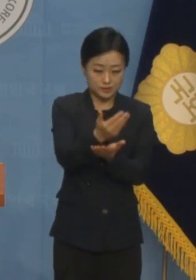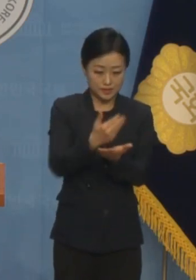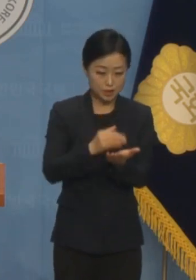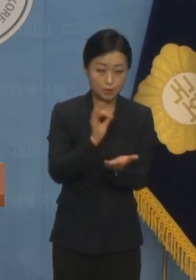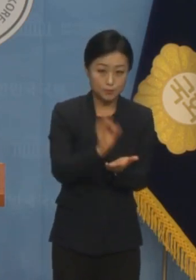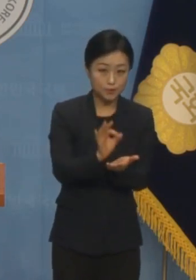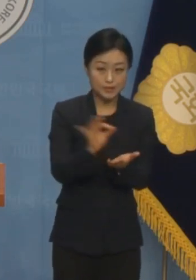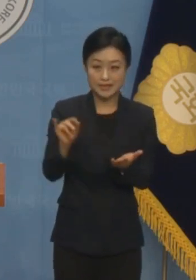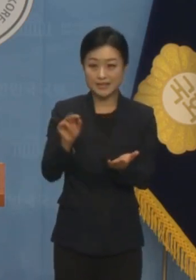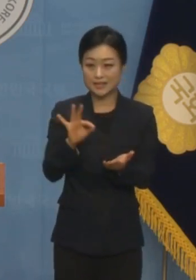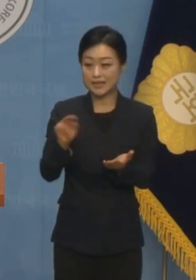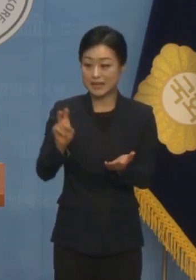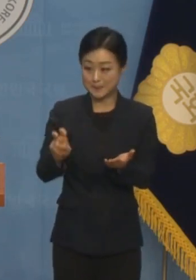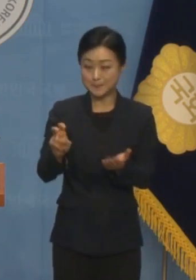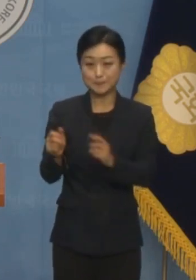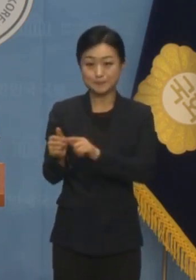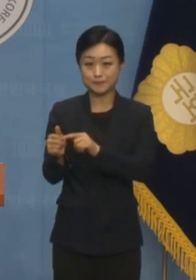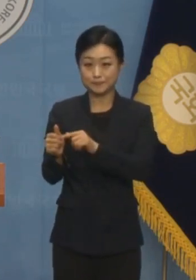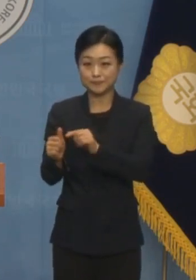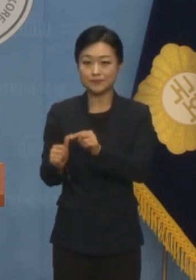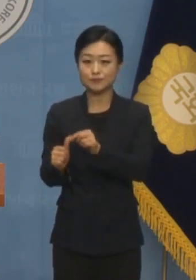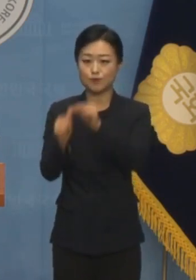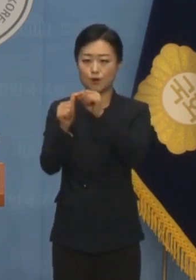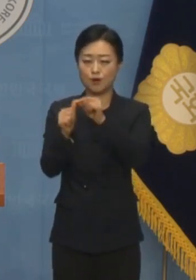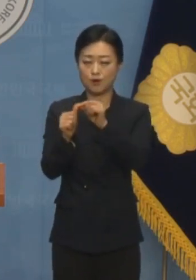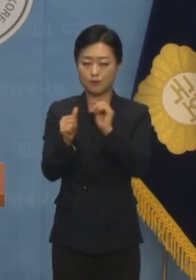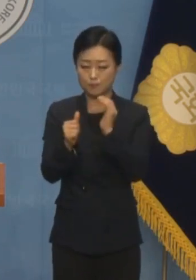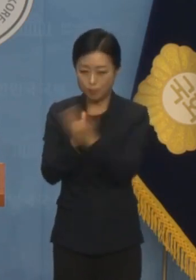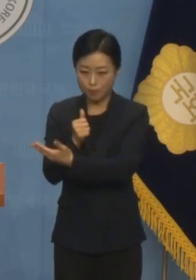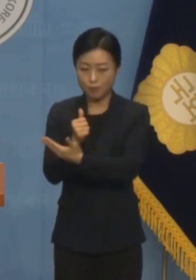로비 의혹이 강하게 제기되고 있습니다.